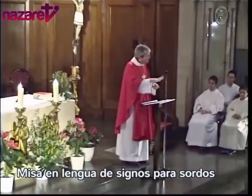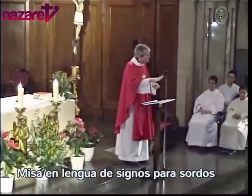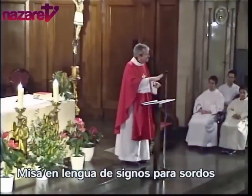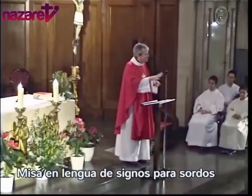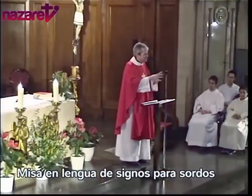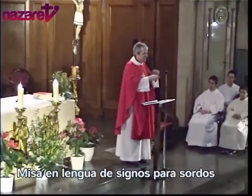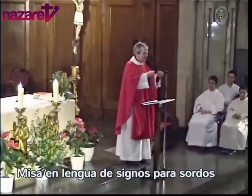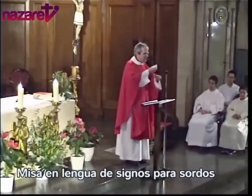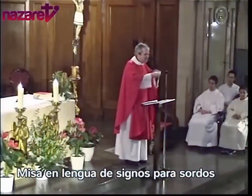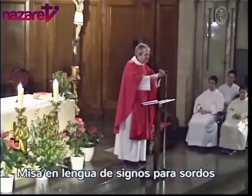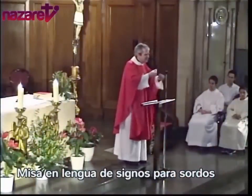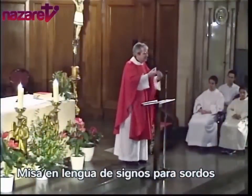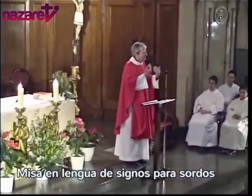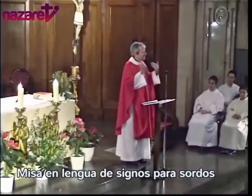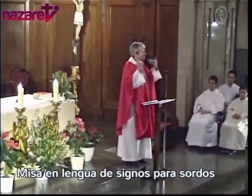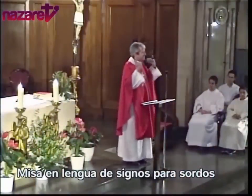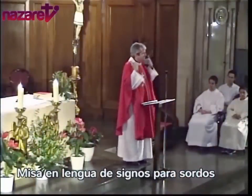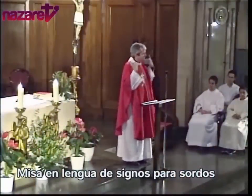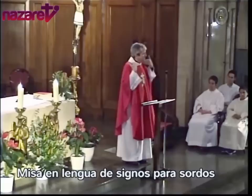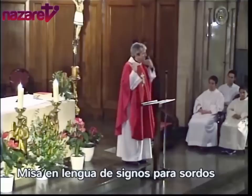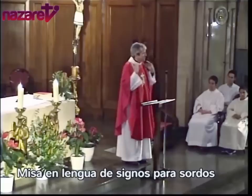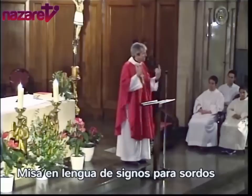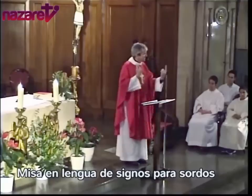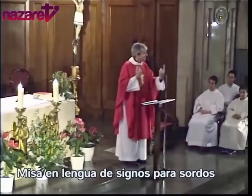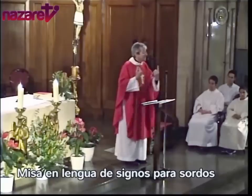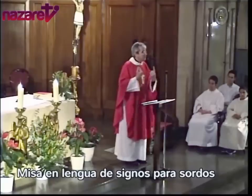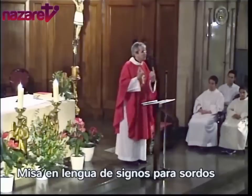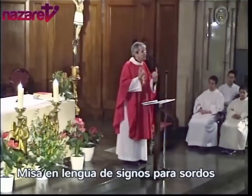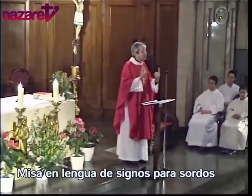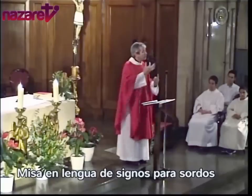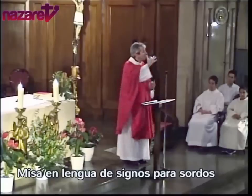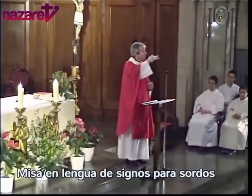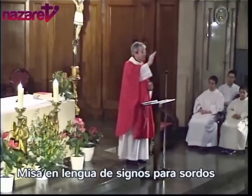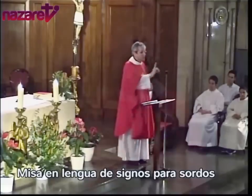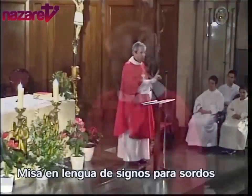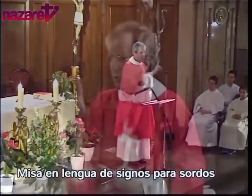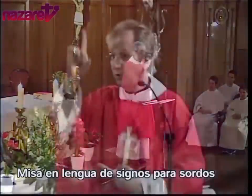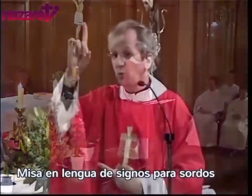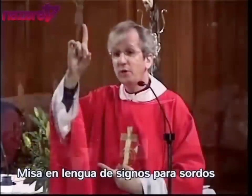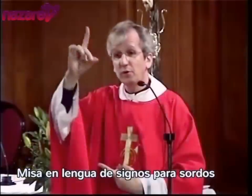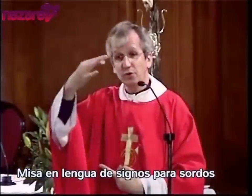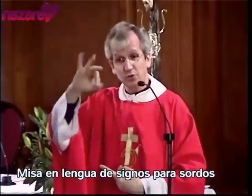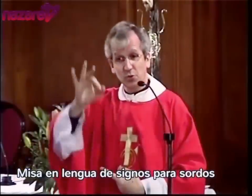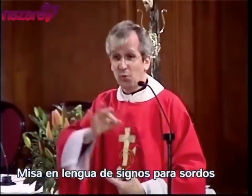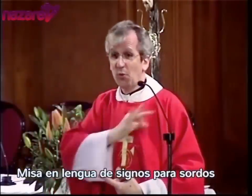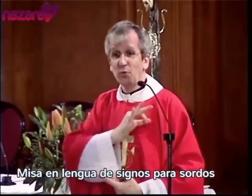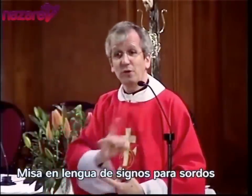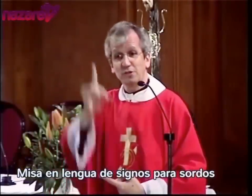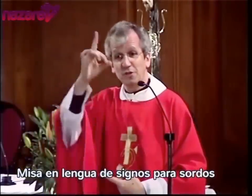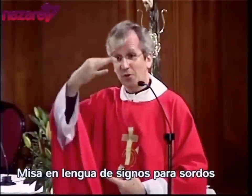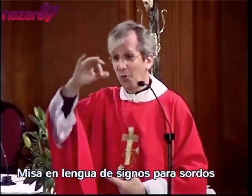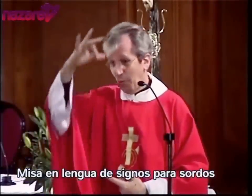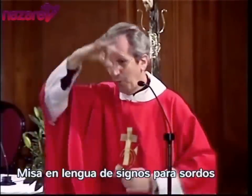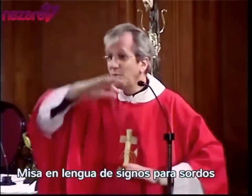los carismas, las actividades, las responsabilidades que cada uno tenemos, pero es un único Dios, un